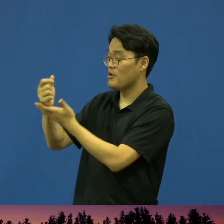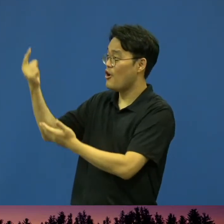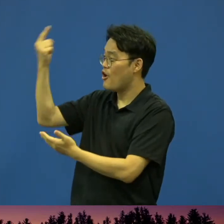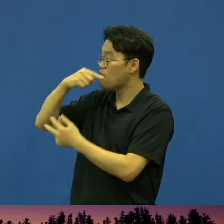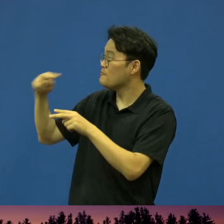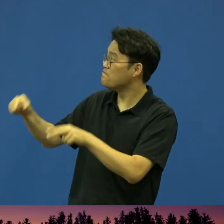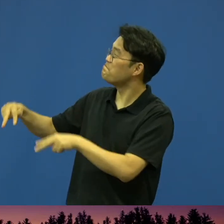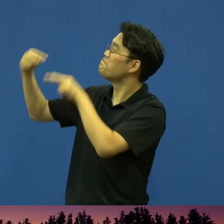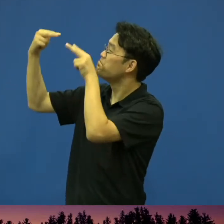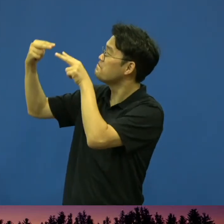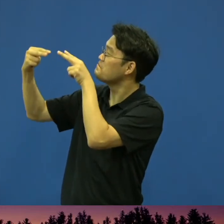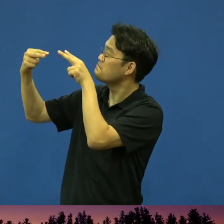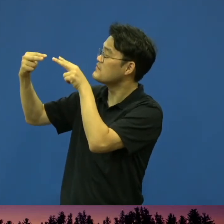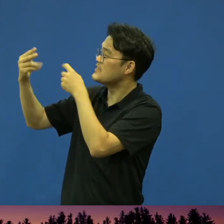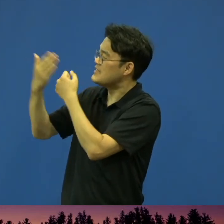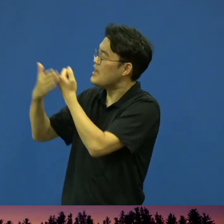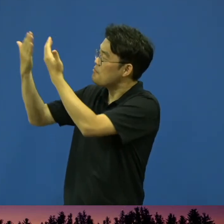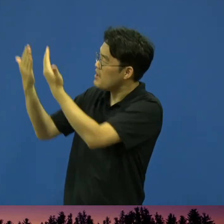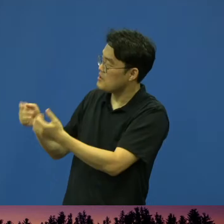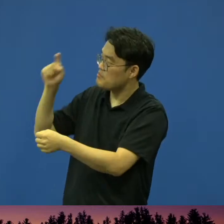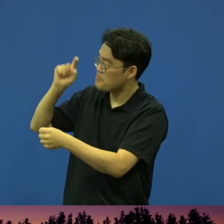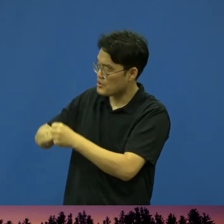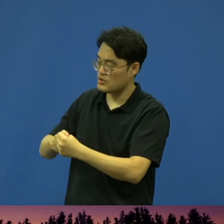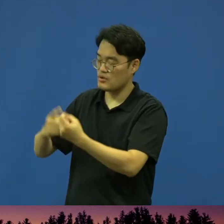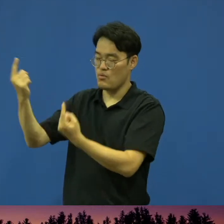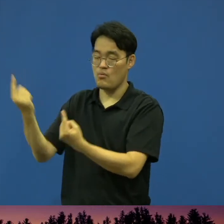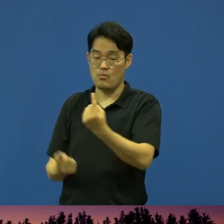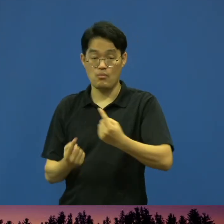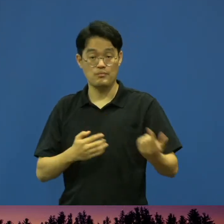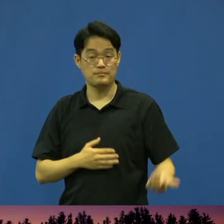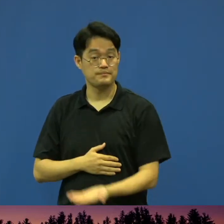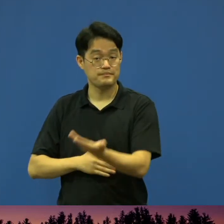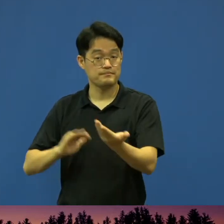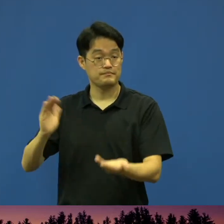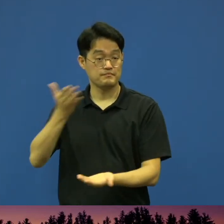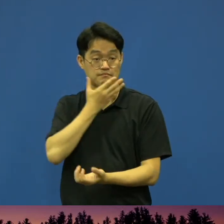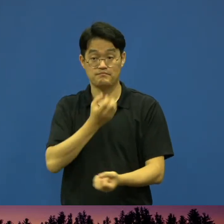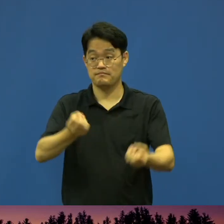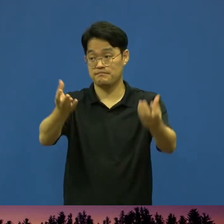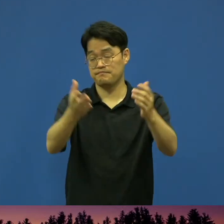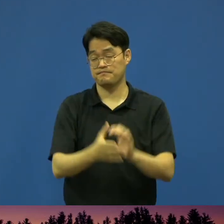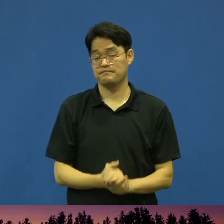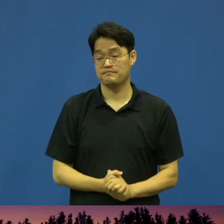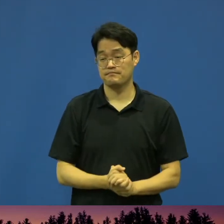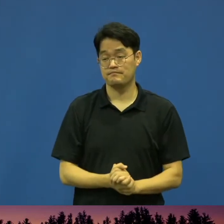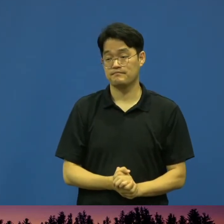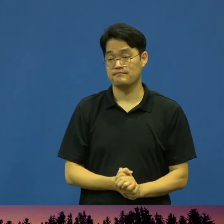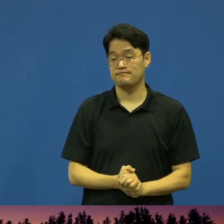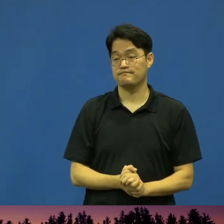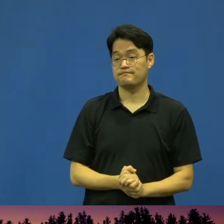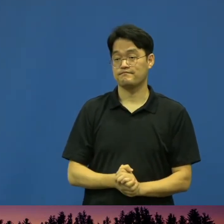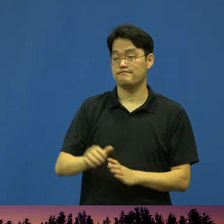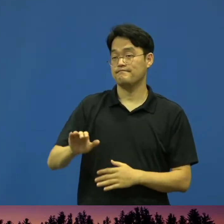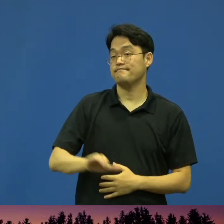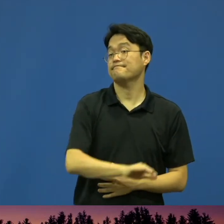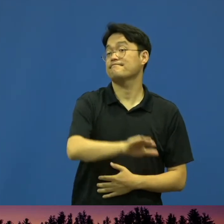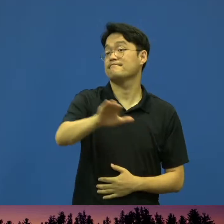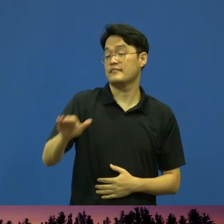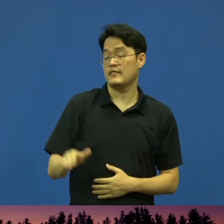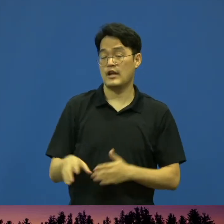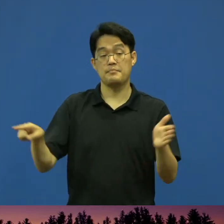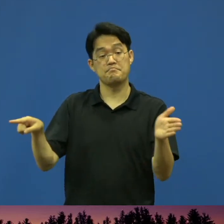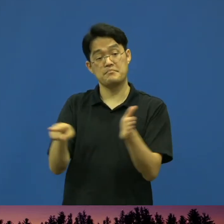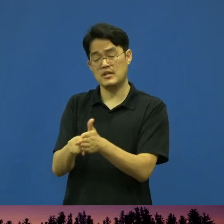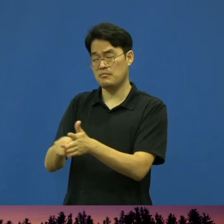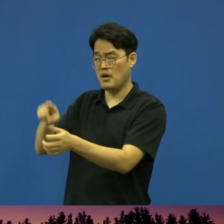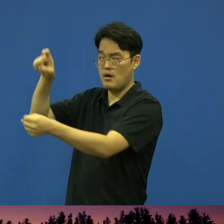위해서 이 자리에 오시는 여러분이 되었으면 좋겠습니다. 그래서 우리는 신앙의